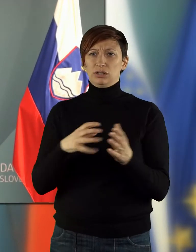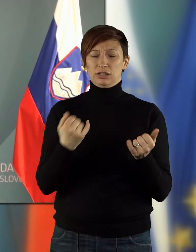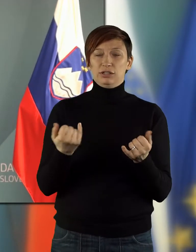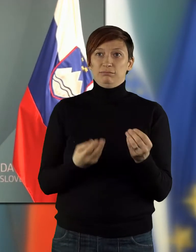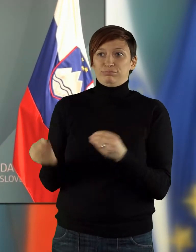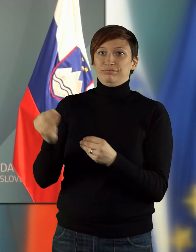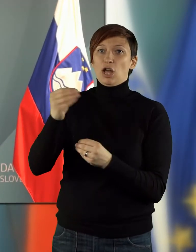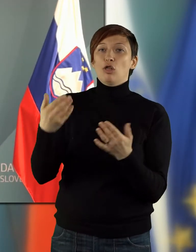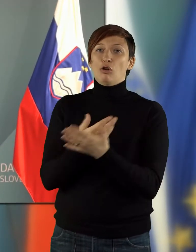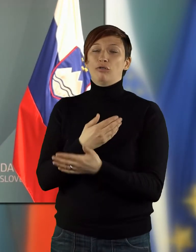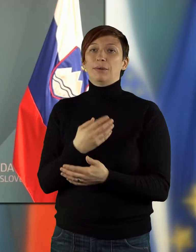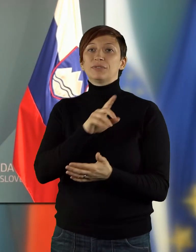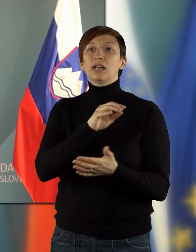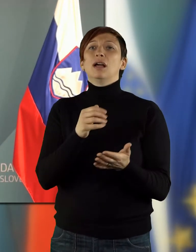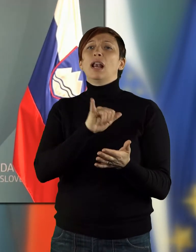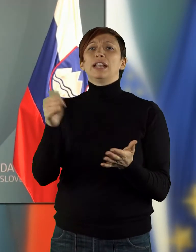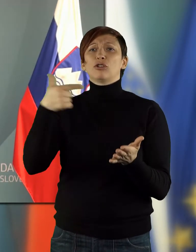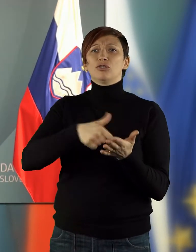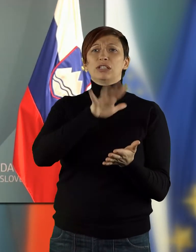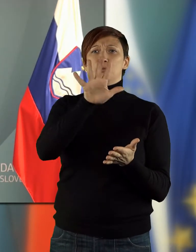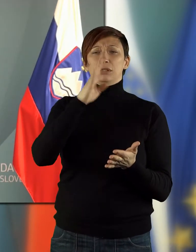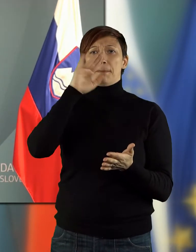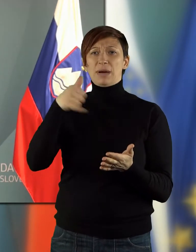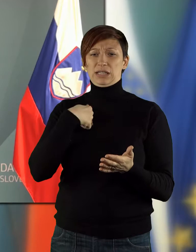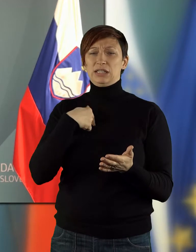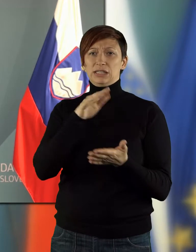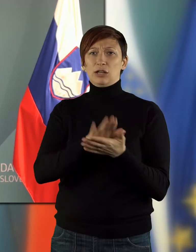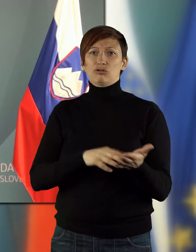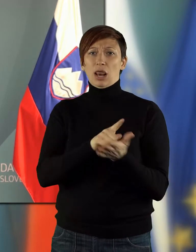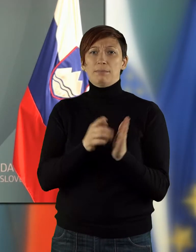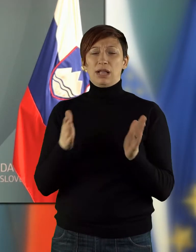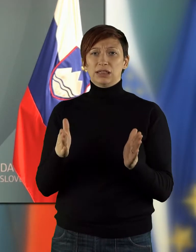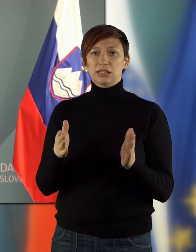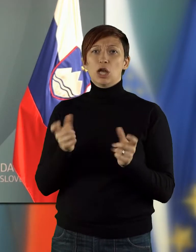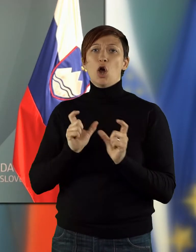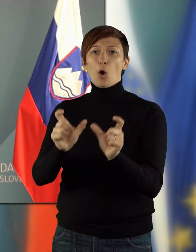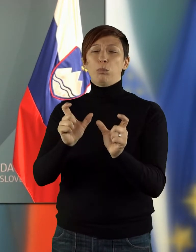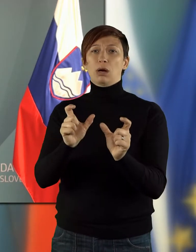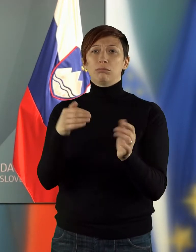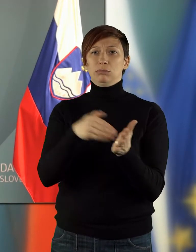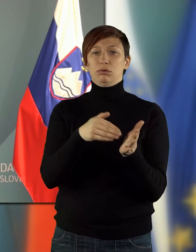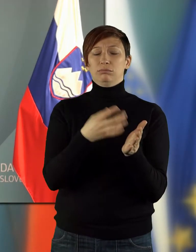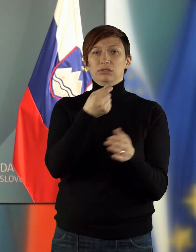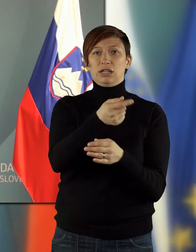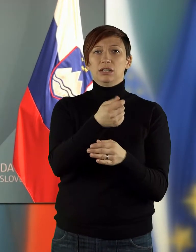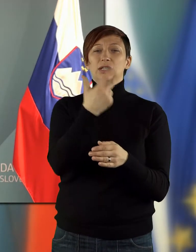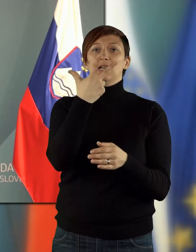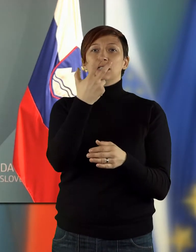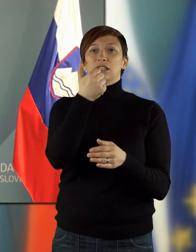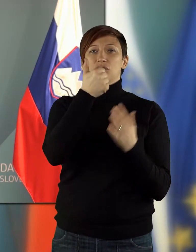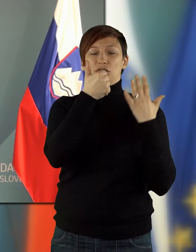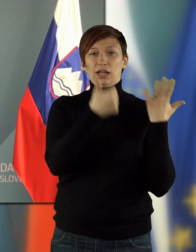sredstev. Če pogledamo v leto 2015, ko sem maja nastopila mandat, so obrambni izdatki